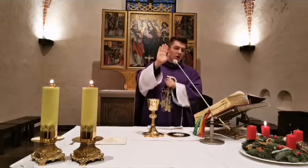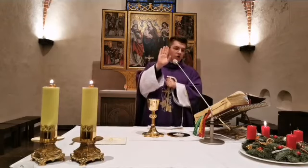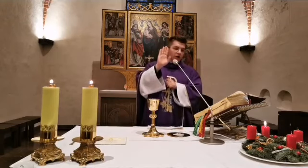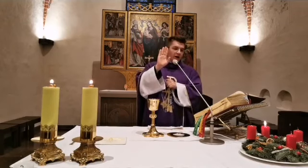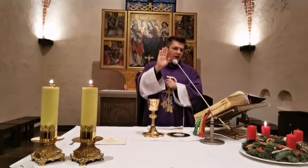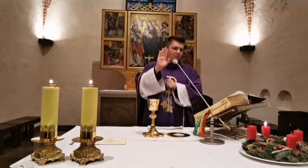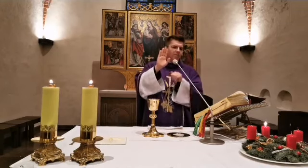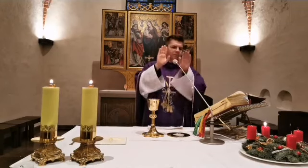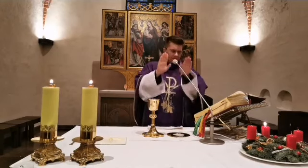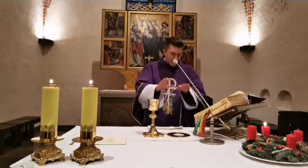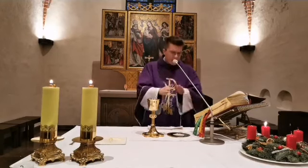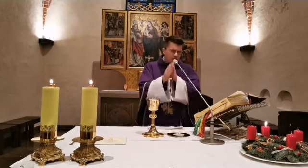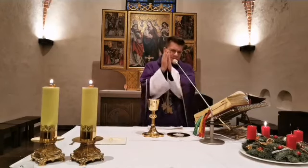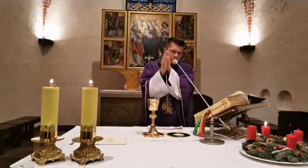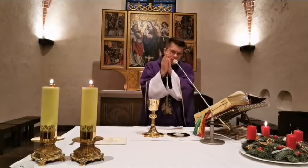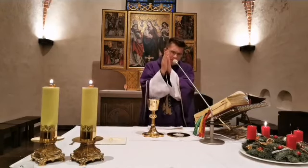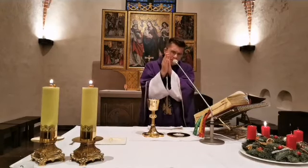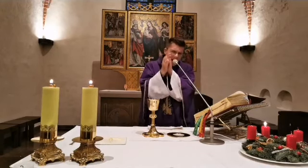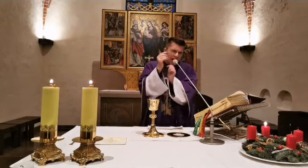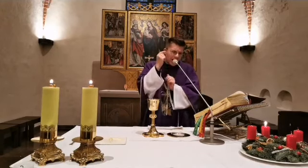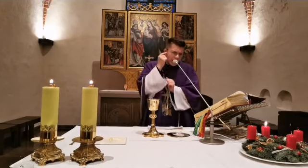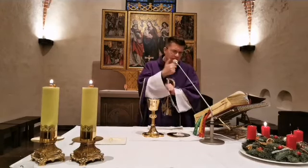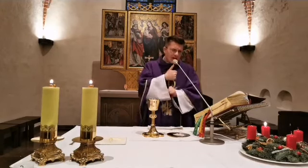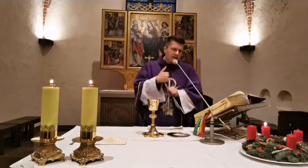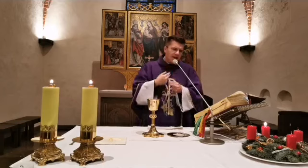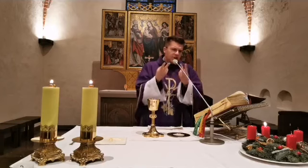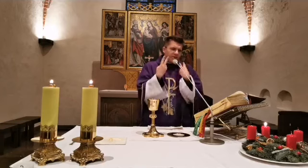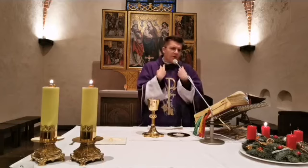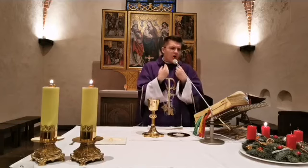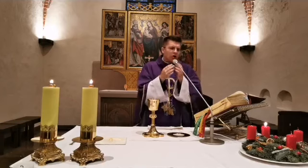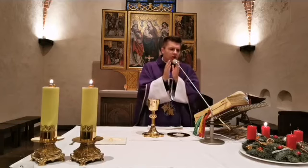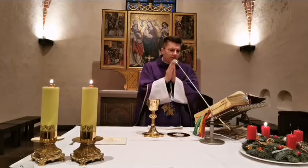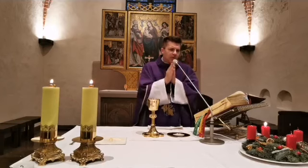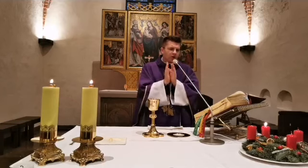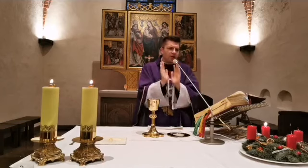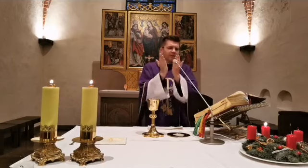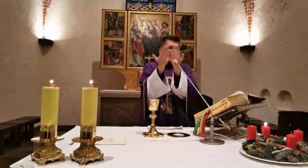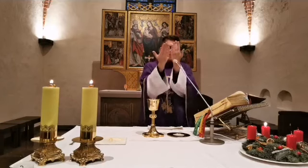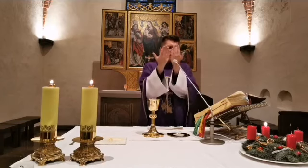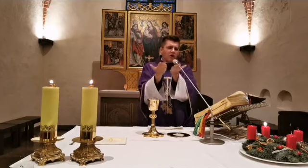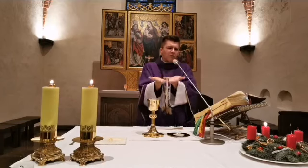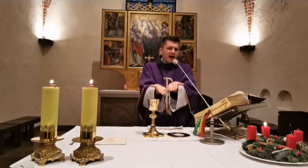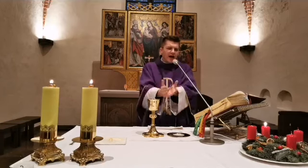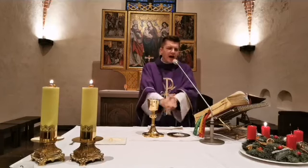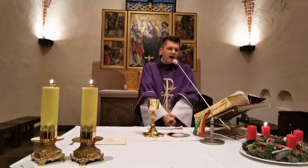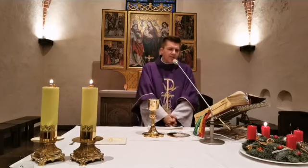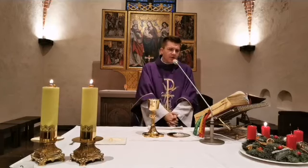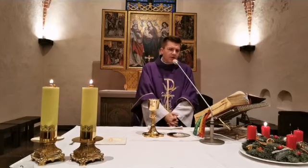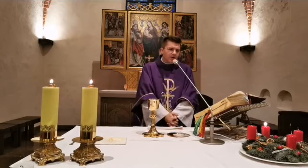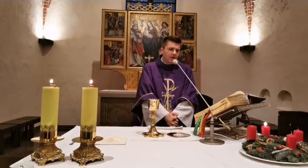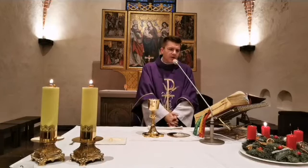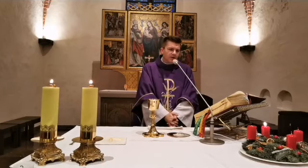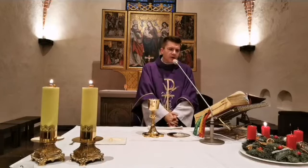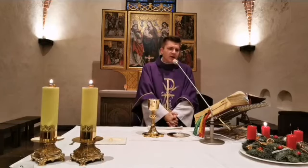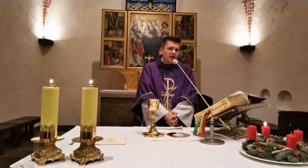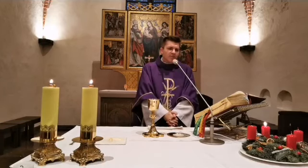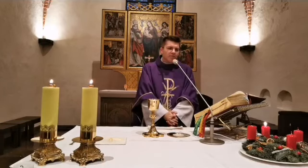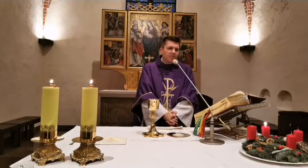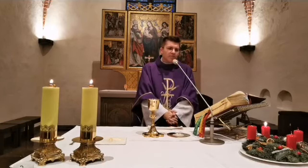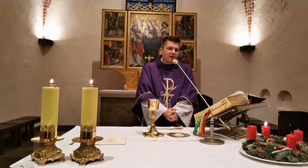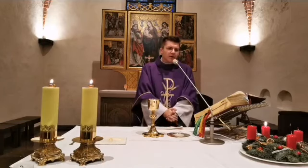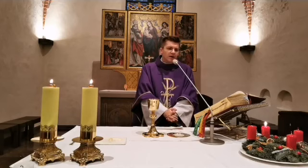Wszechmogący Boże, daj się przebłagać naszymi pokornymi modlitwami i ofiarami.